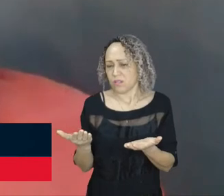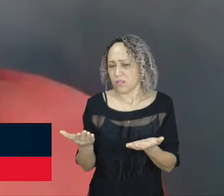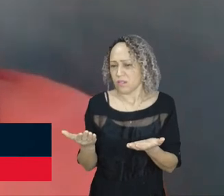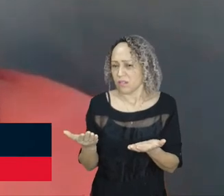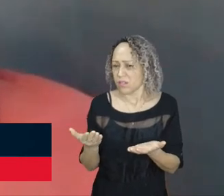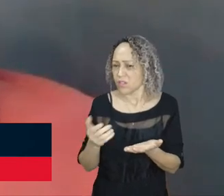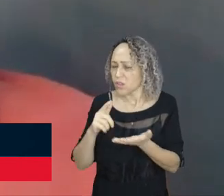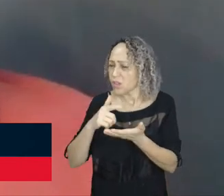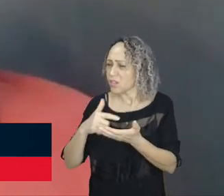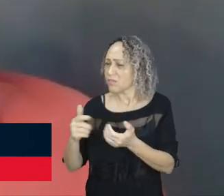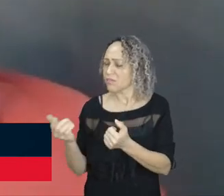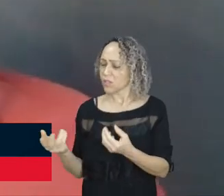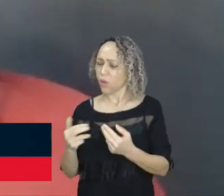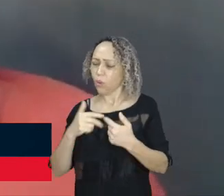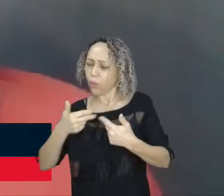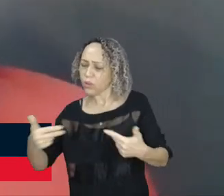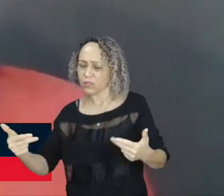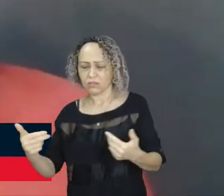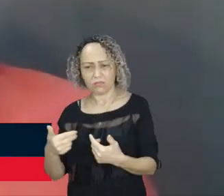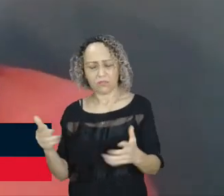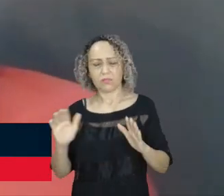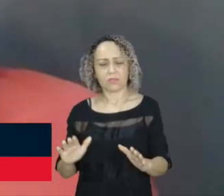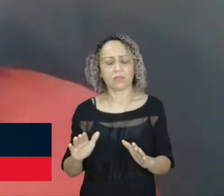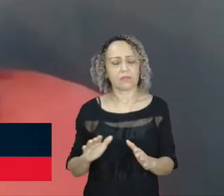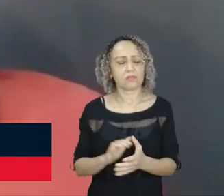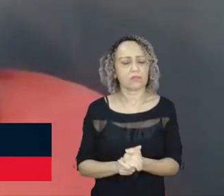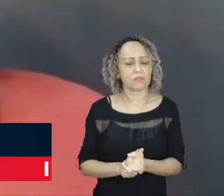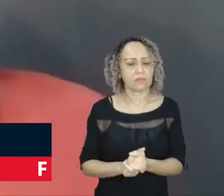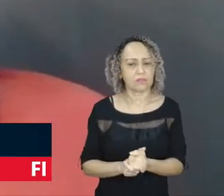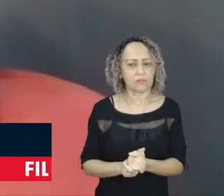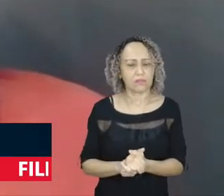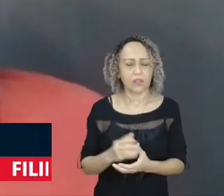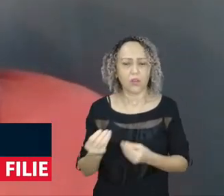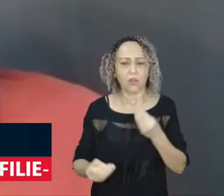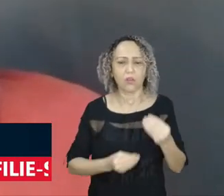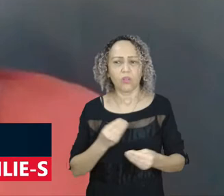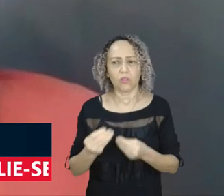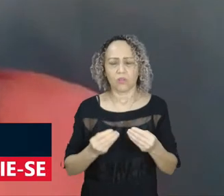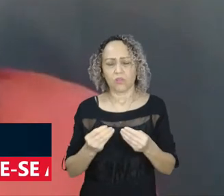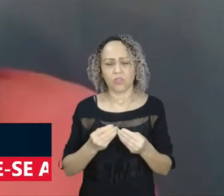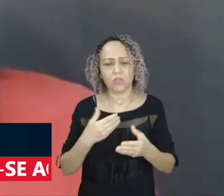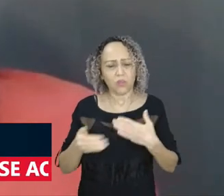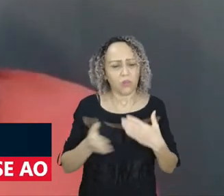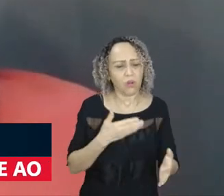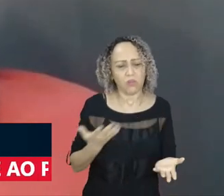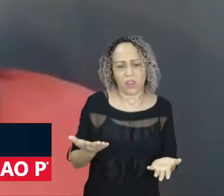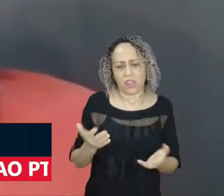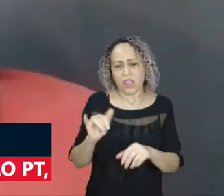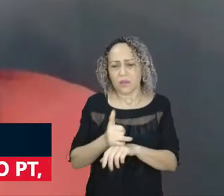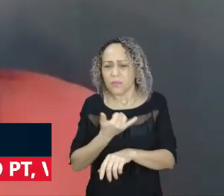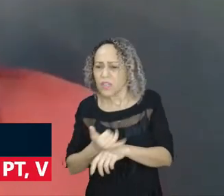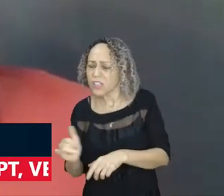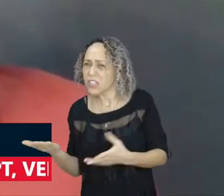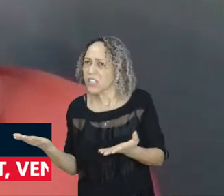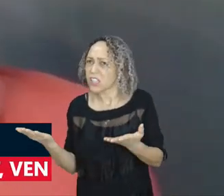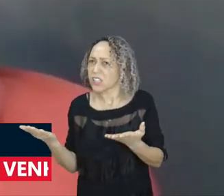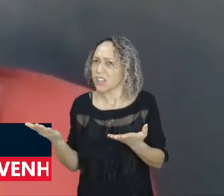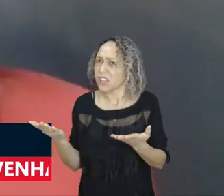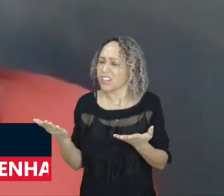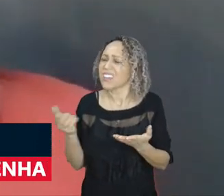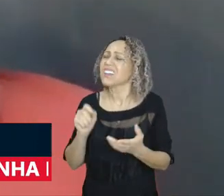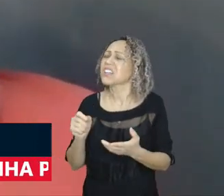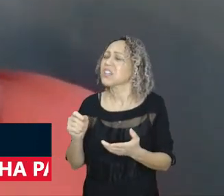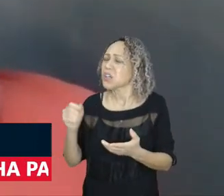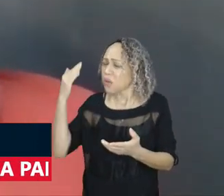deveria, deve pela Constituição, deve pela moral, parar o governo de fazer qualquer medida que tenha uma finalidade eleitoreira.